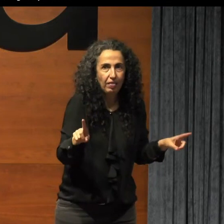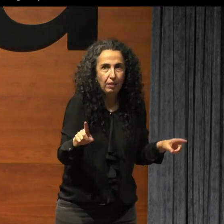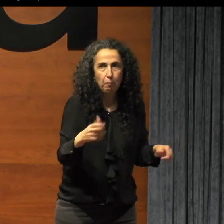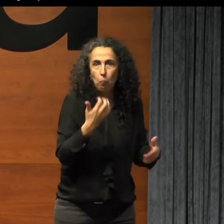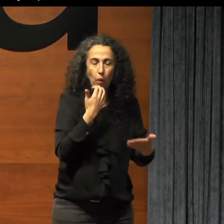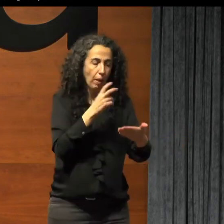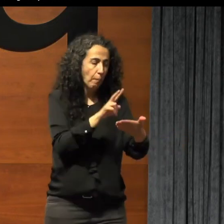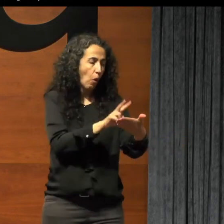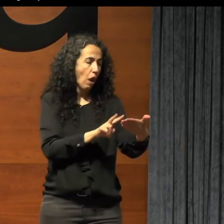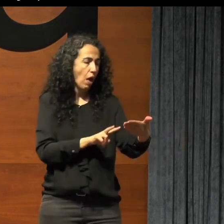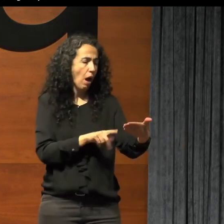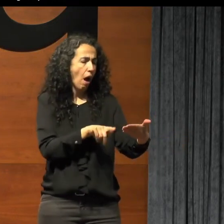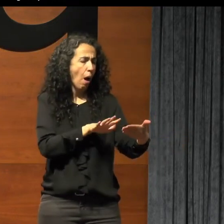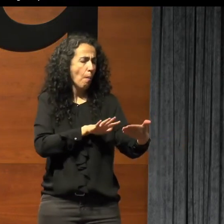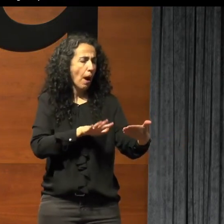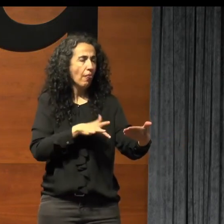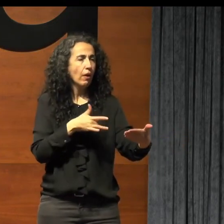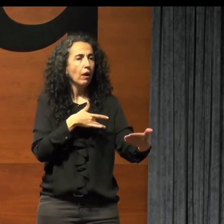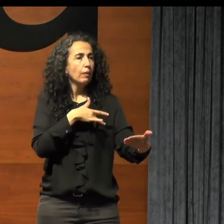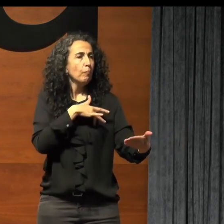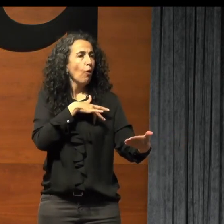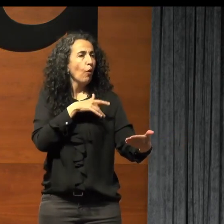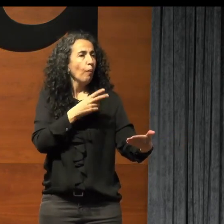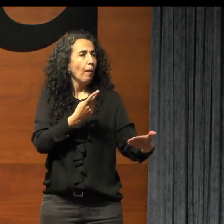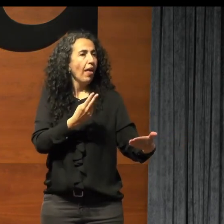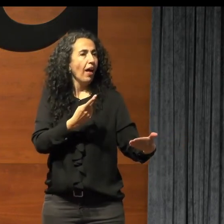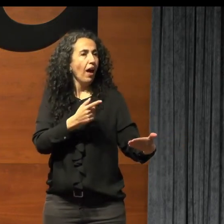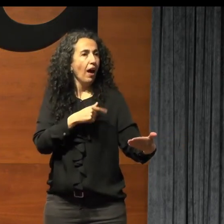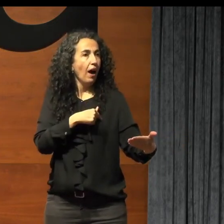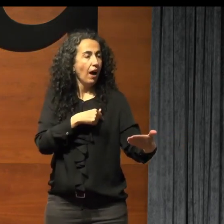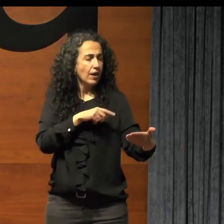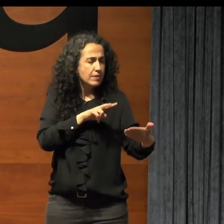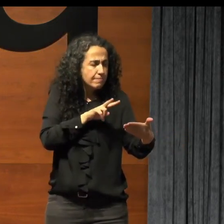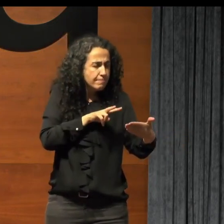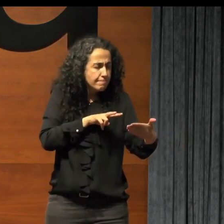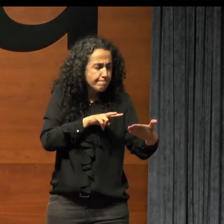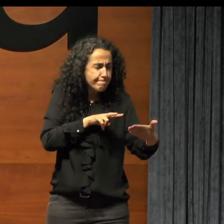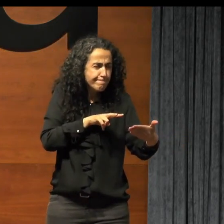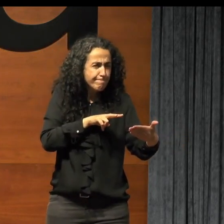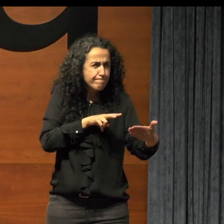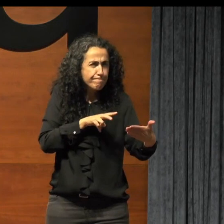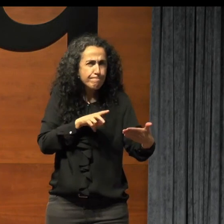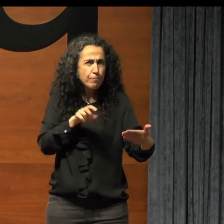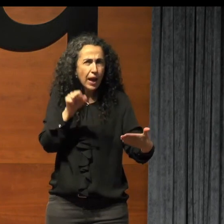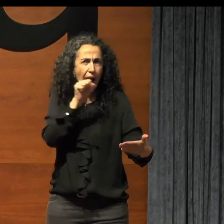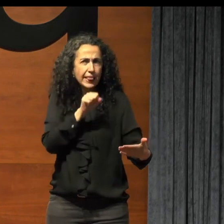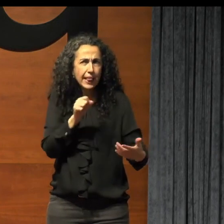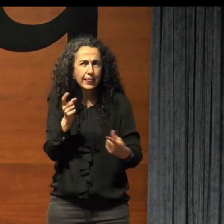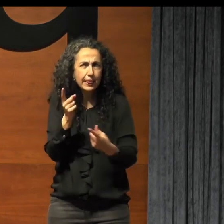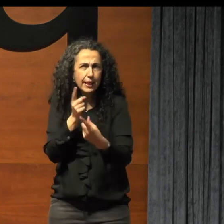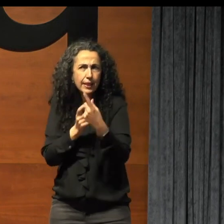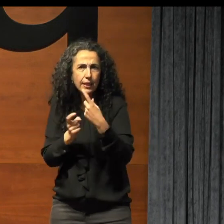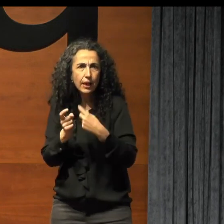para poderlo hacer llegar al público. Pues es una canción que habla de un amor, de una